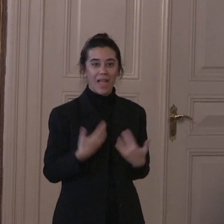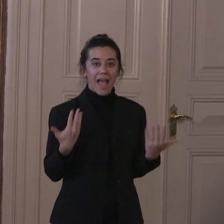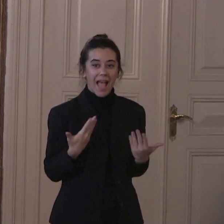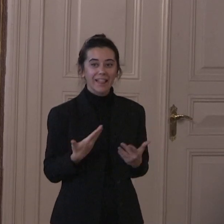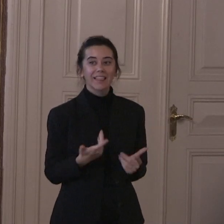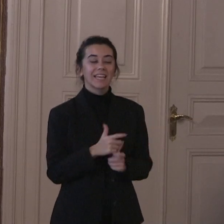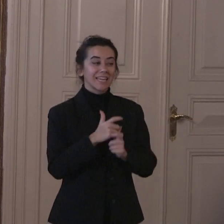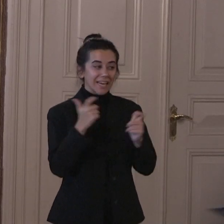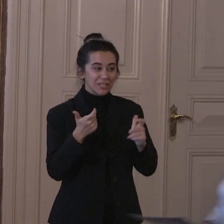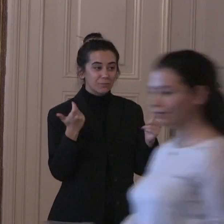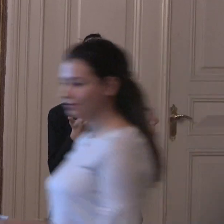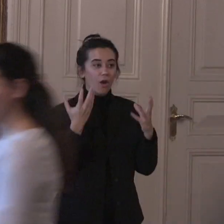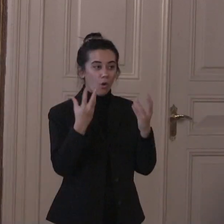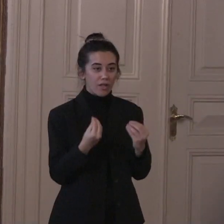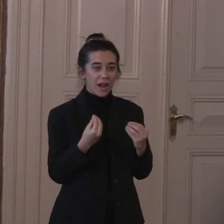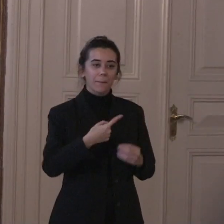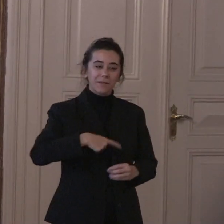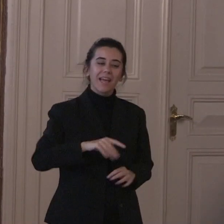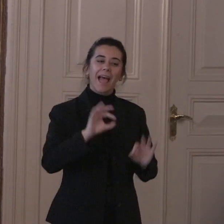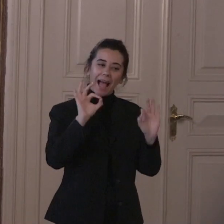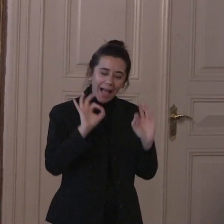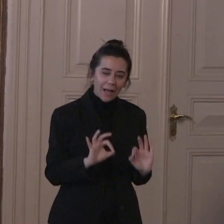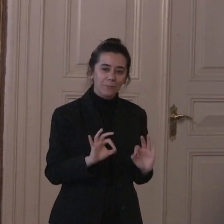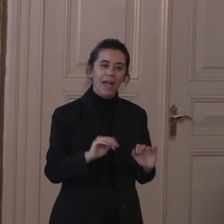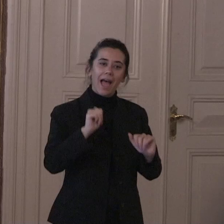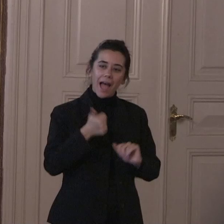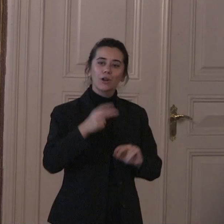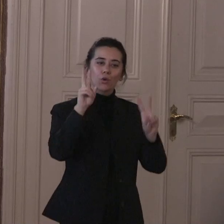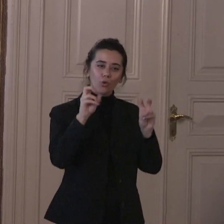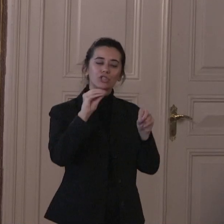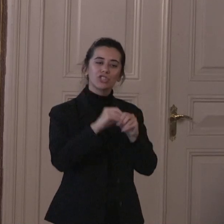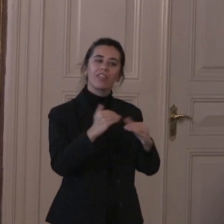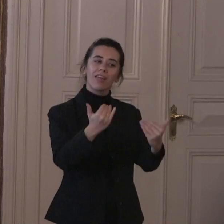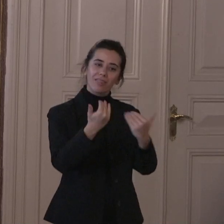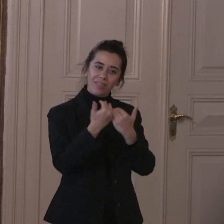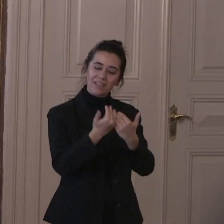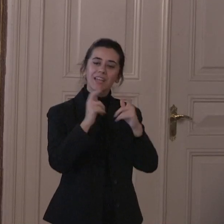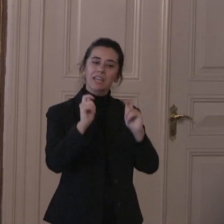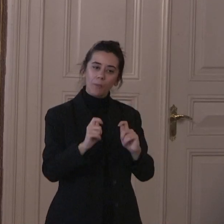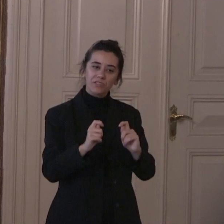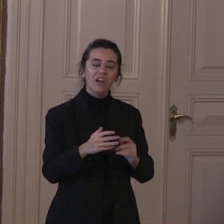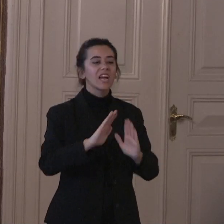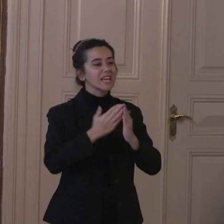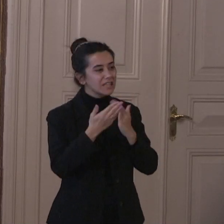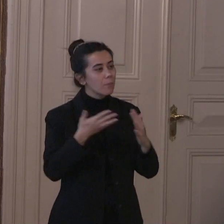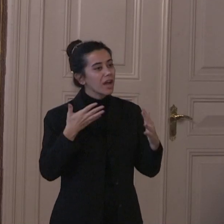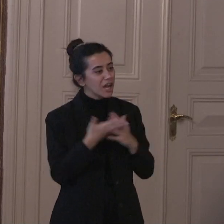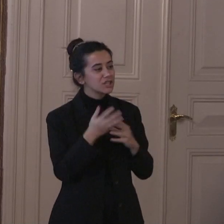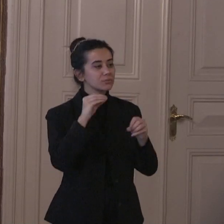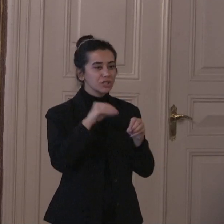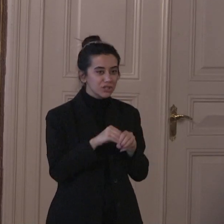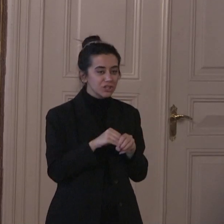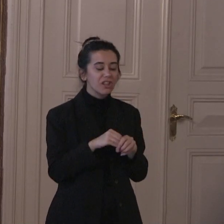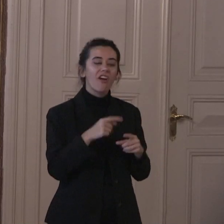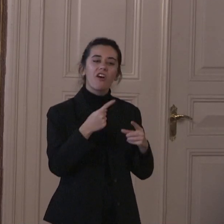Enilgar bize her anlamda destek oldu. Gerek ders materyallerinin erişimi konusunda, gerekse farklı alanlarda